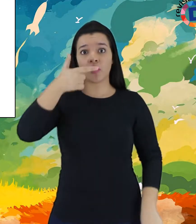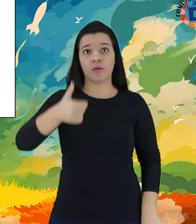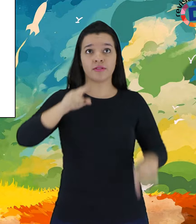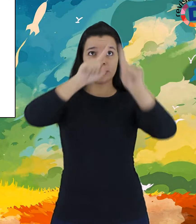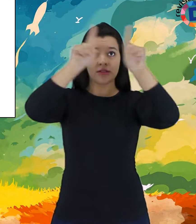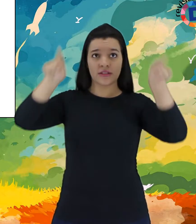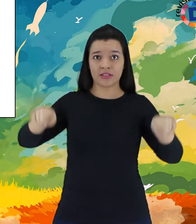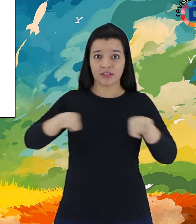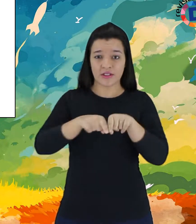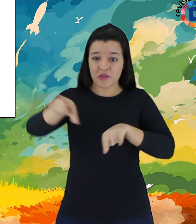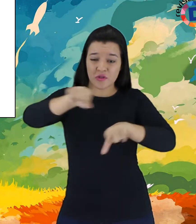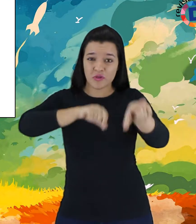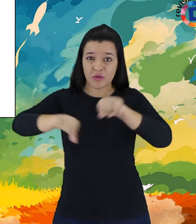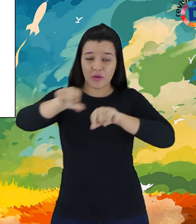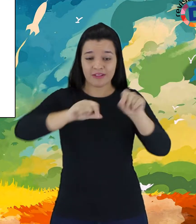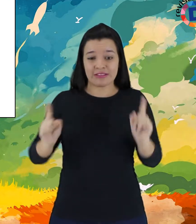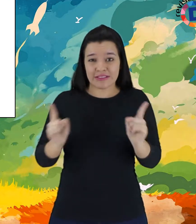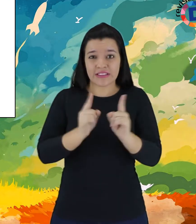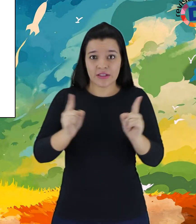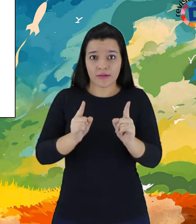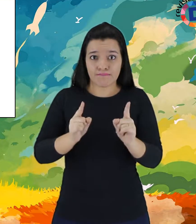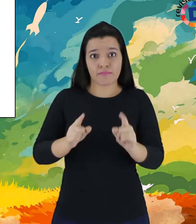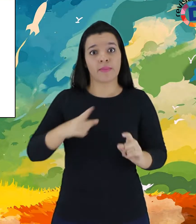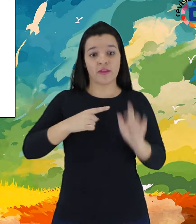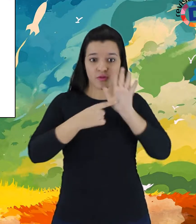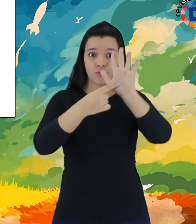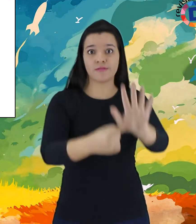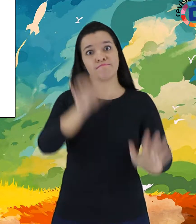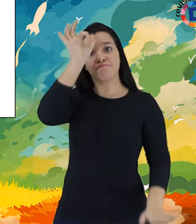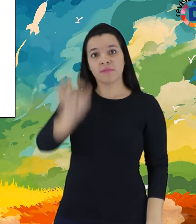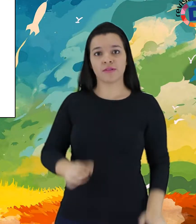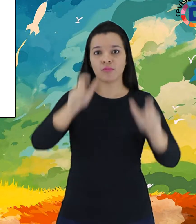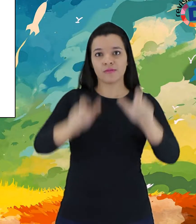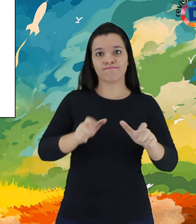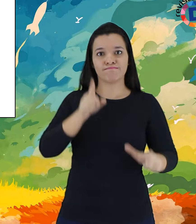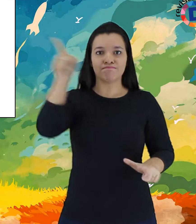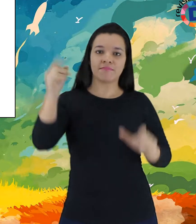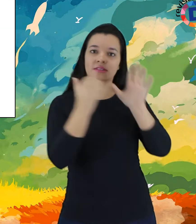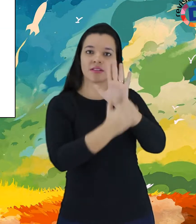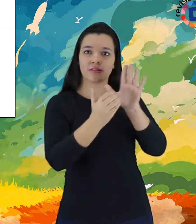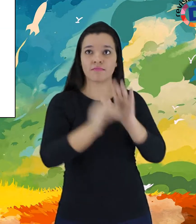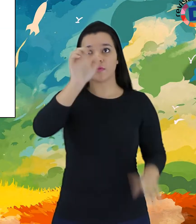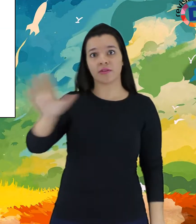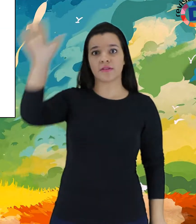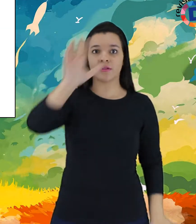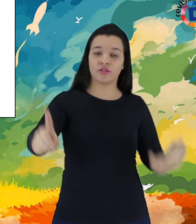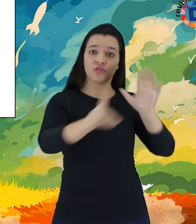uma síntese da exposição permanente situada na sede da Secretaria de Estado dos Direitos da Pessoa